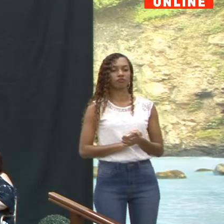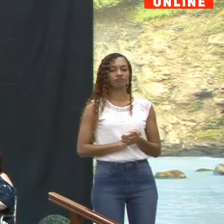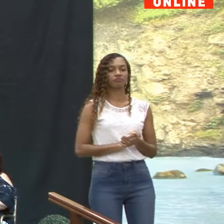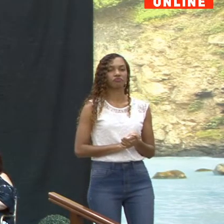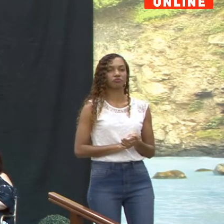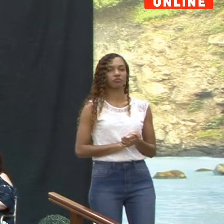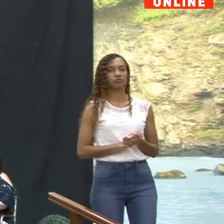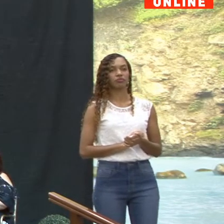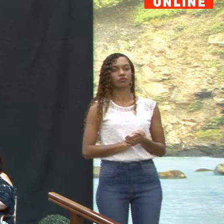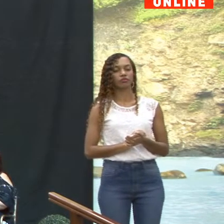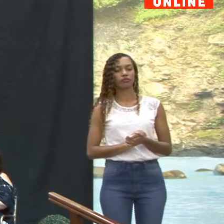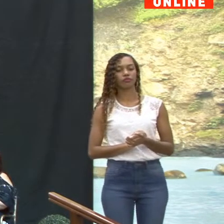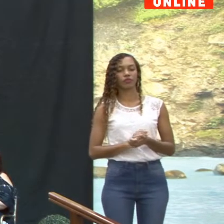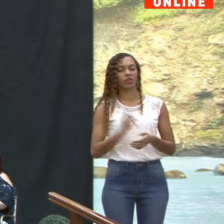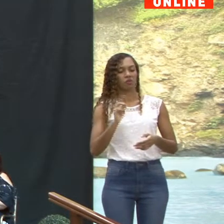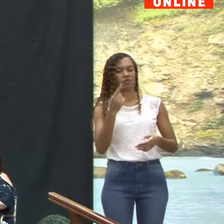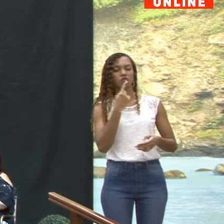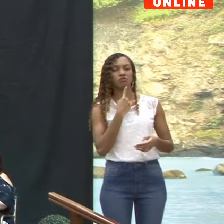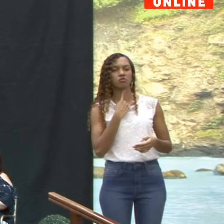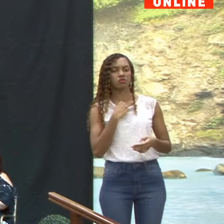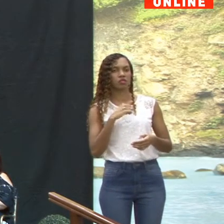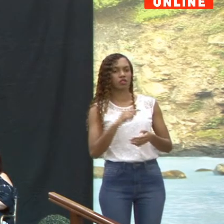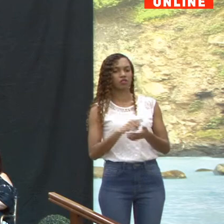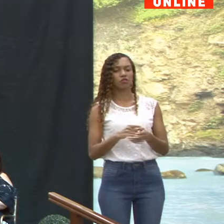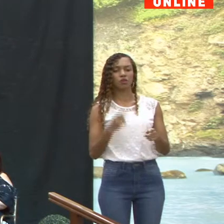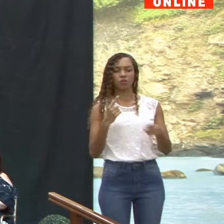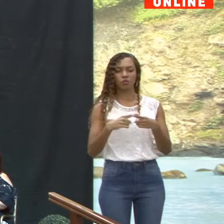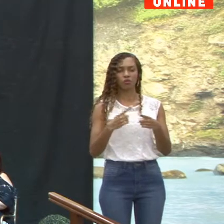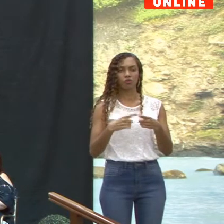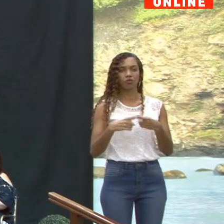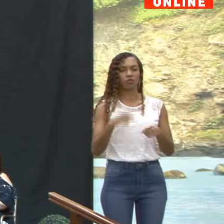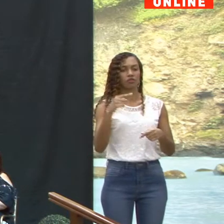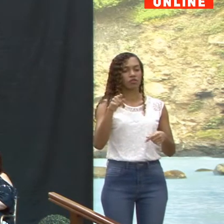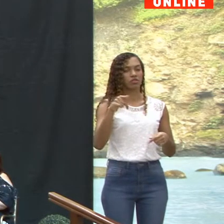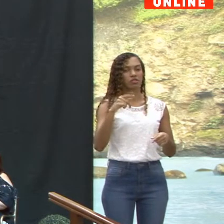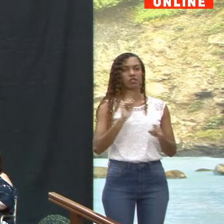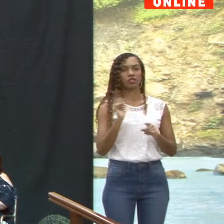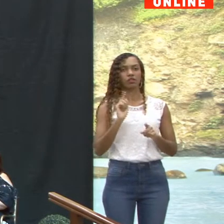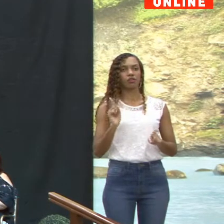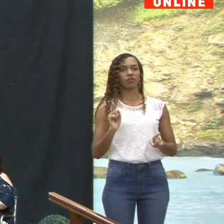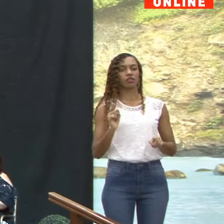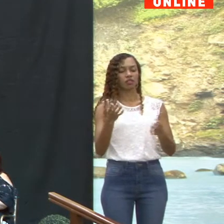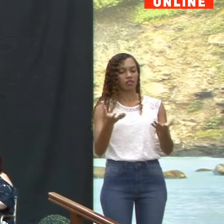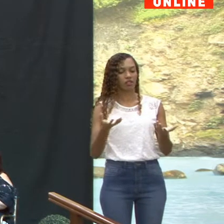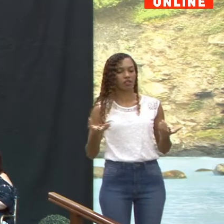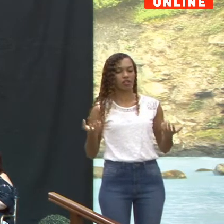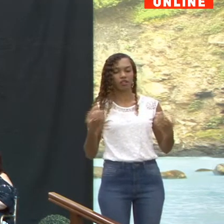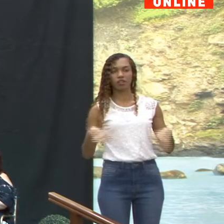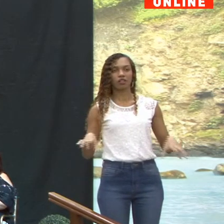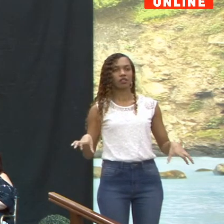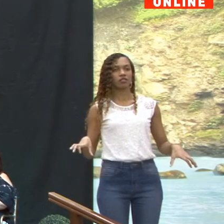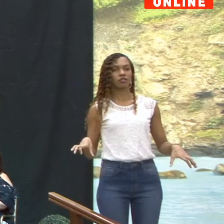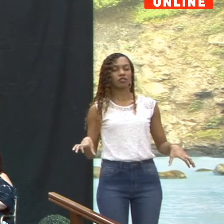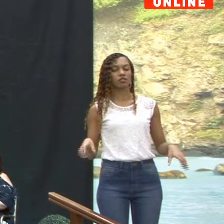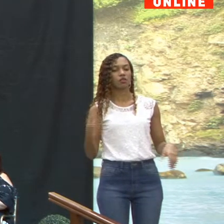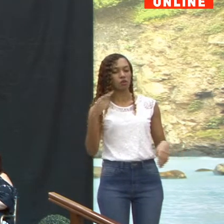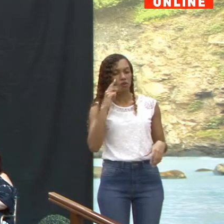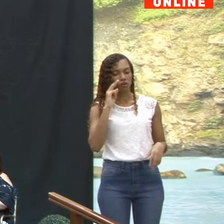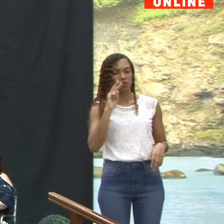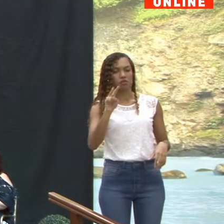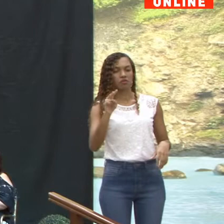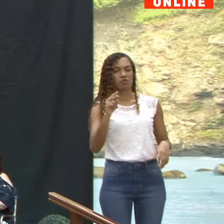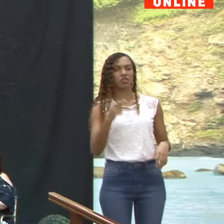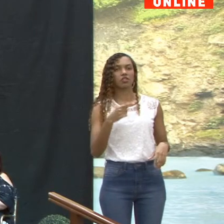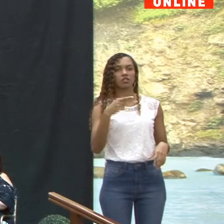à tua vontade, porque você não vai querer ver seu filho fazendo isso lá na frente. Seja o exemplo que você tanto quer ver. Não só os